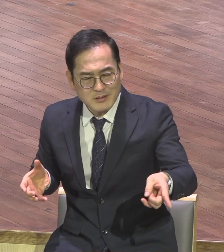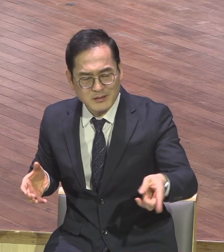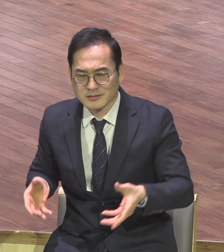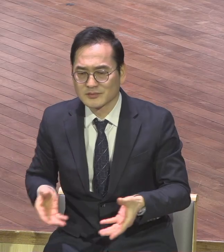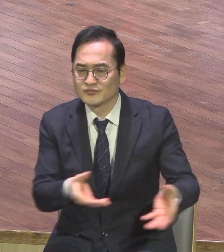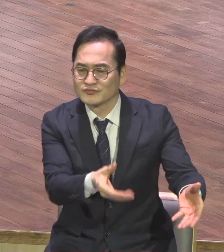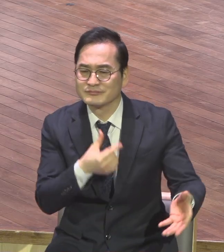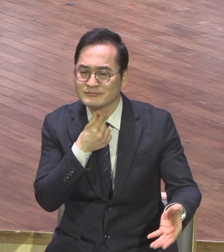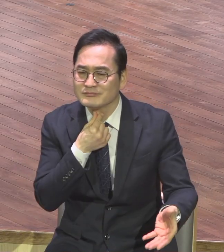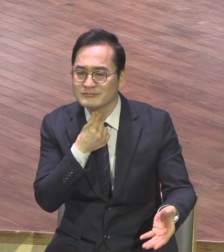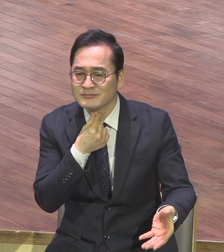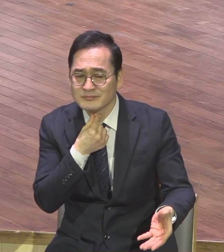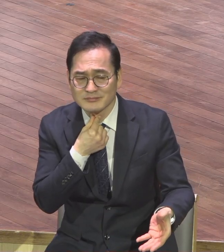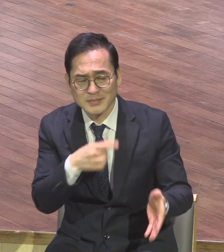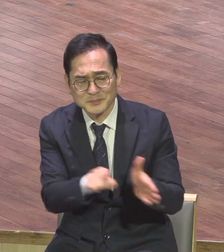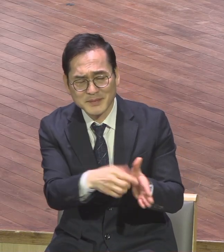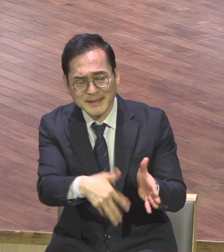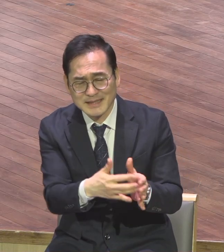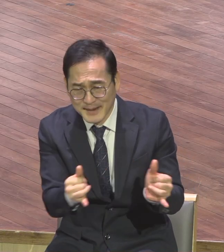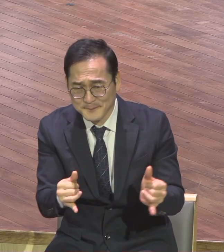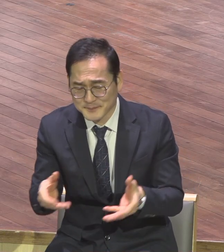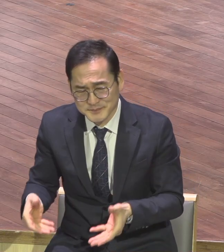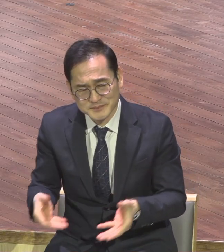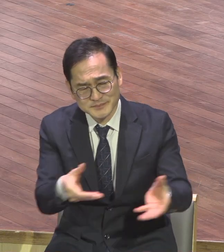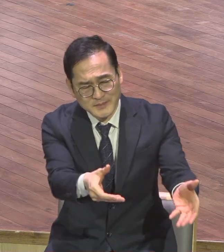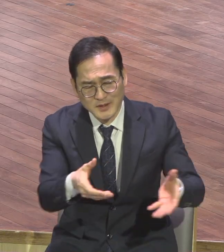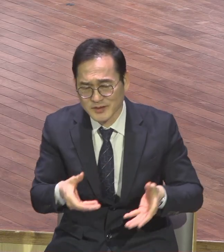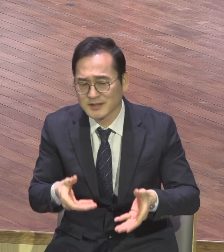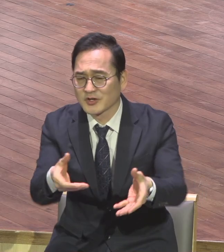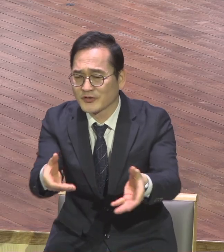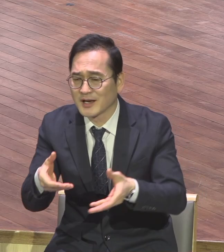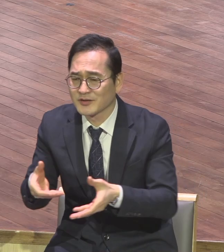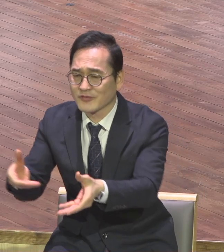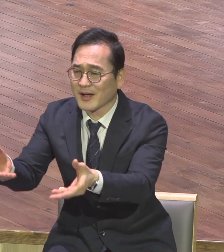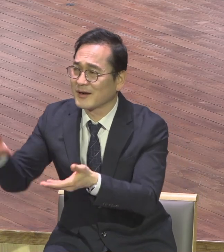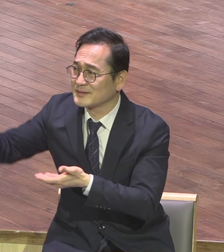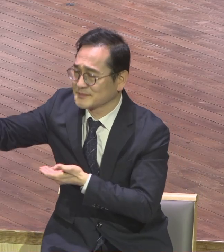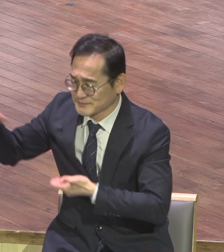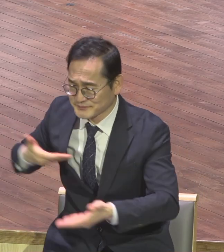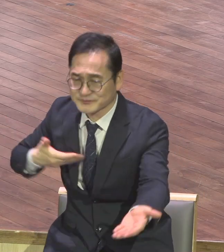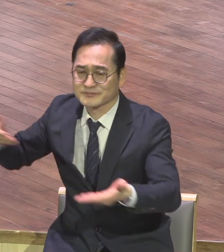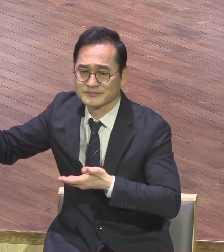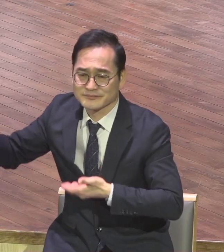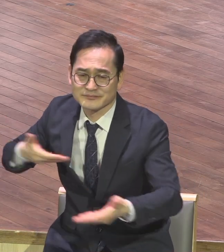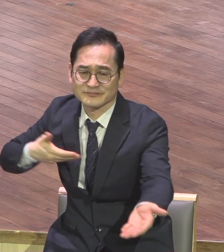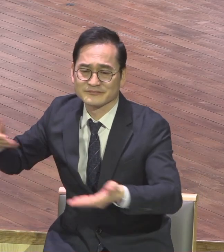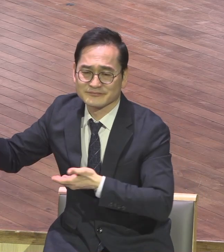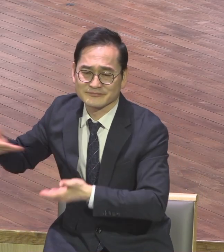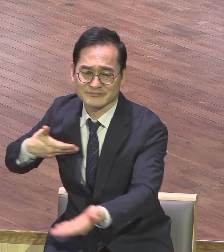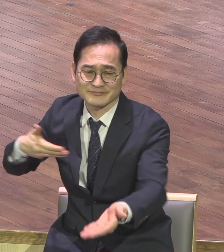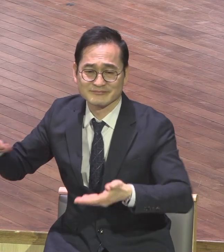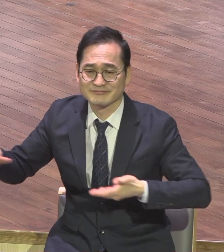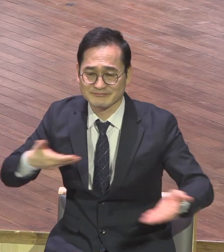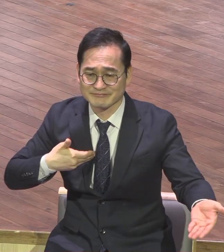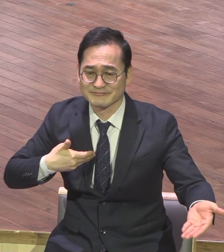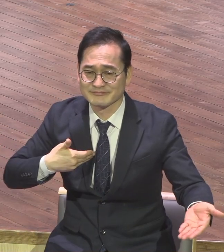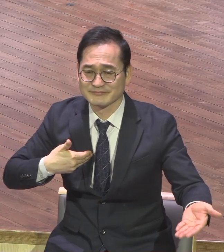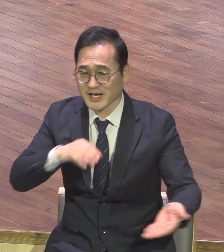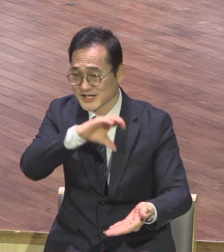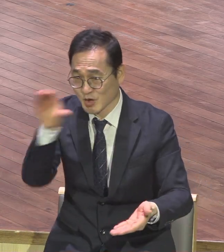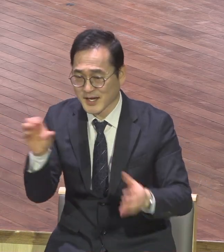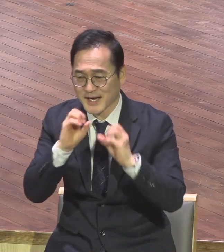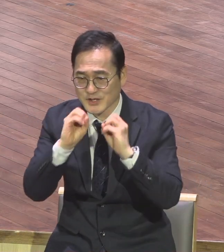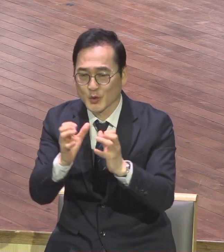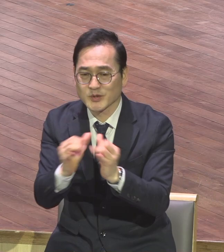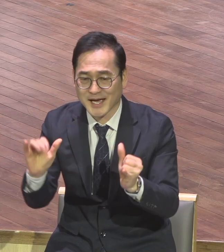불신 영혼들에게도 이 선물을 전달해 주는 성탄의 전파자들 다 되시기를 주님으로